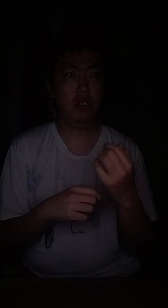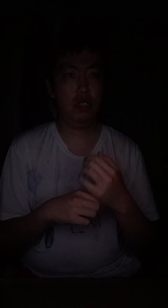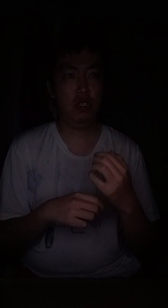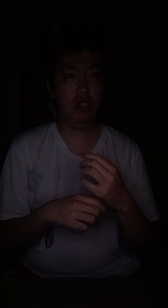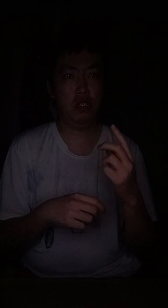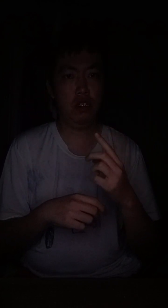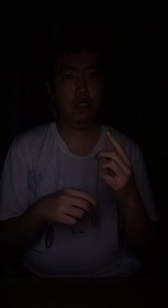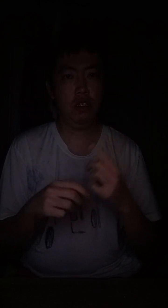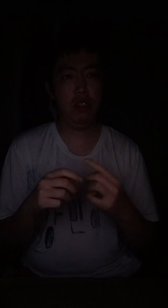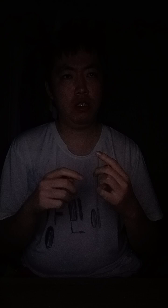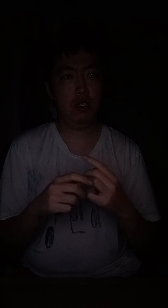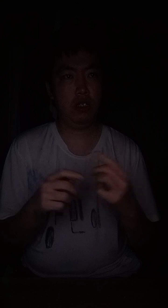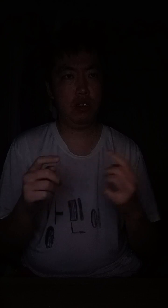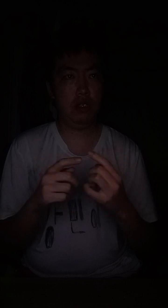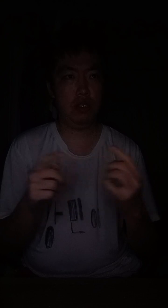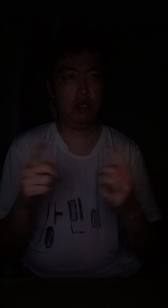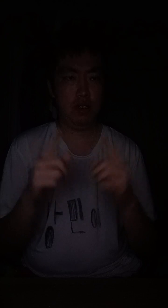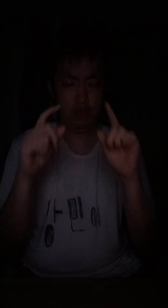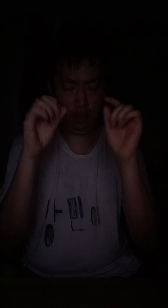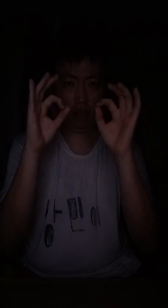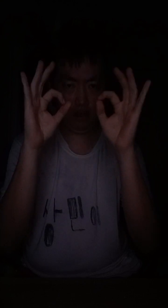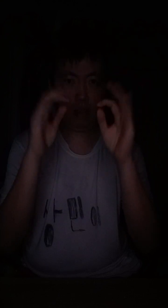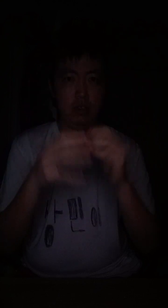몰래카메라 탐지기로 숨겨둔 몰카를 찾아보겠습니다.